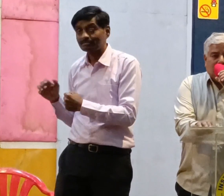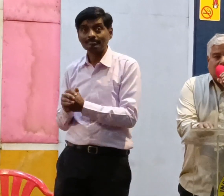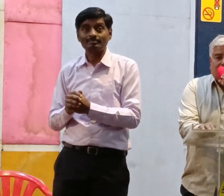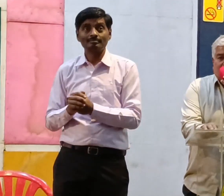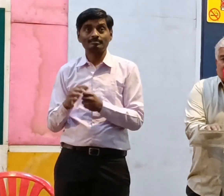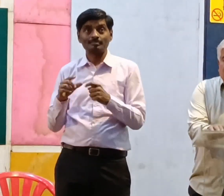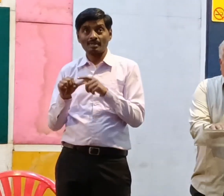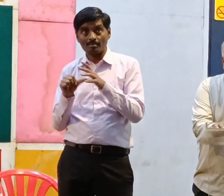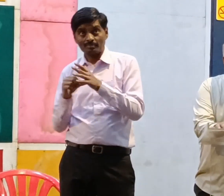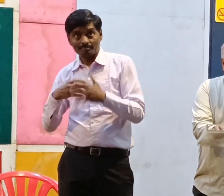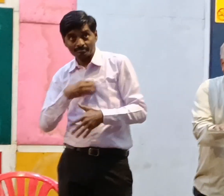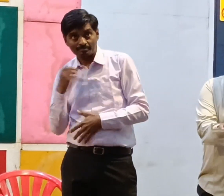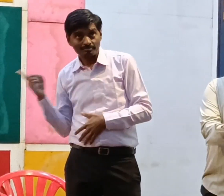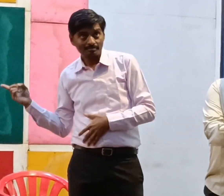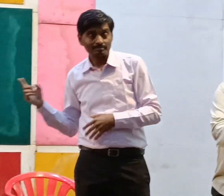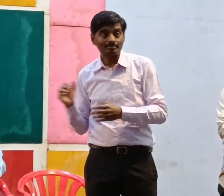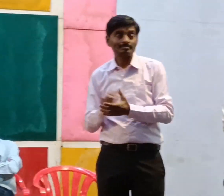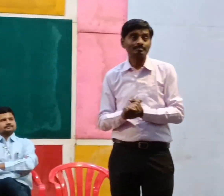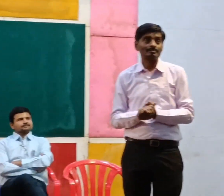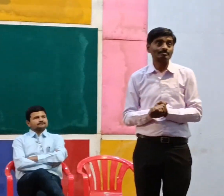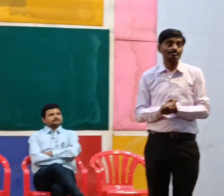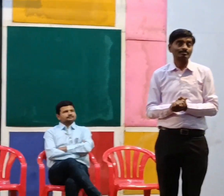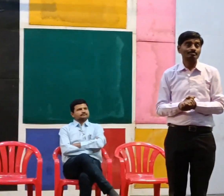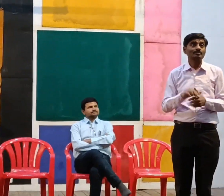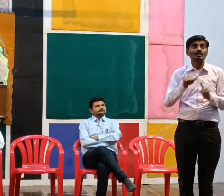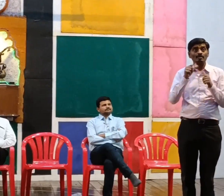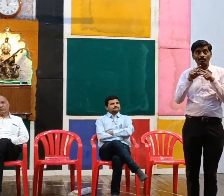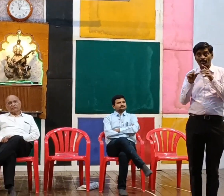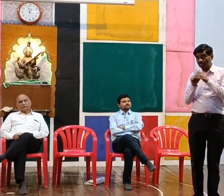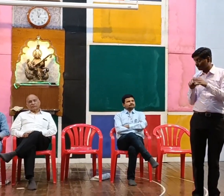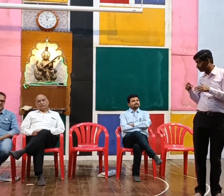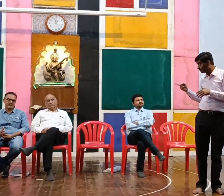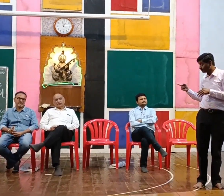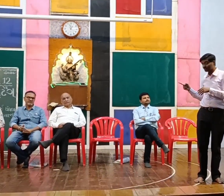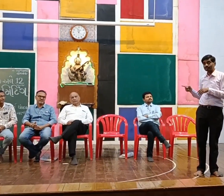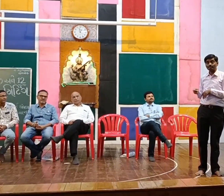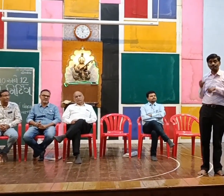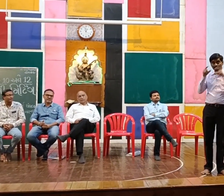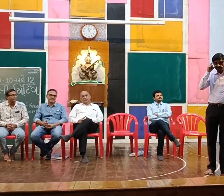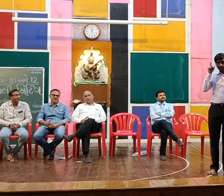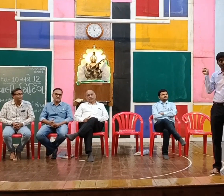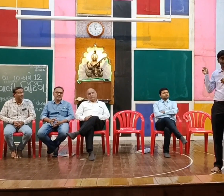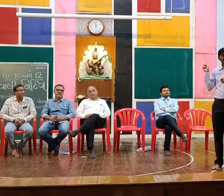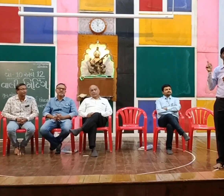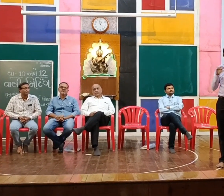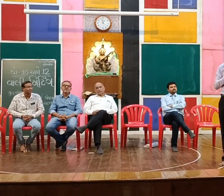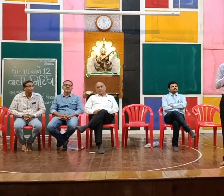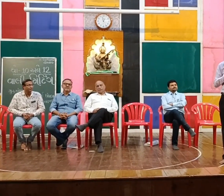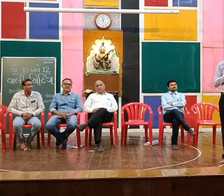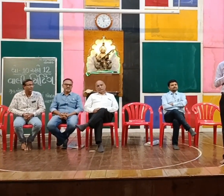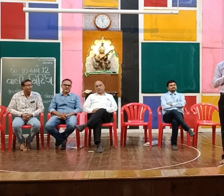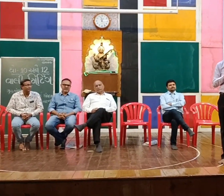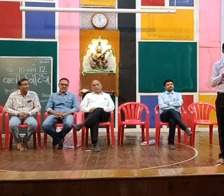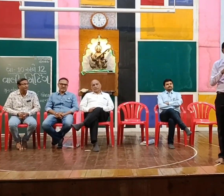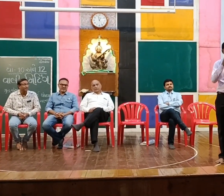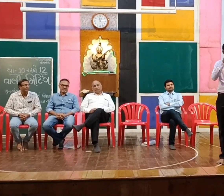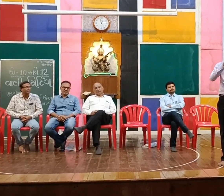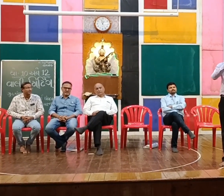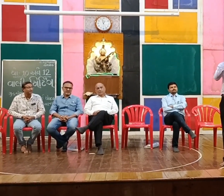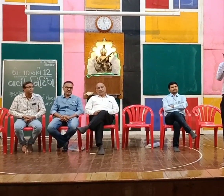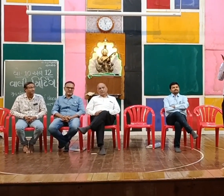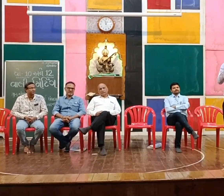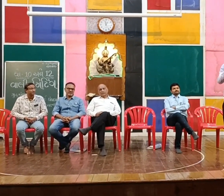આચાર્ય શૈલેષભાઈ અન્ય શાળાના આચાર્ય નિલેશભાઈ સર્વ વાલીગણો